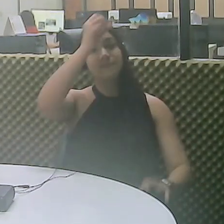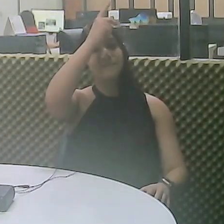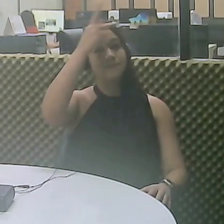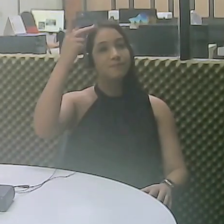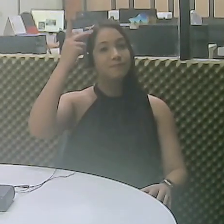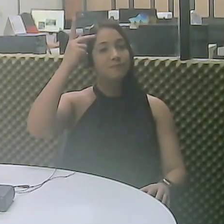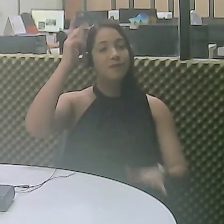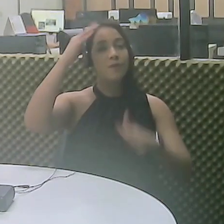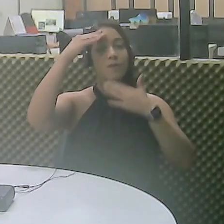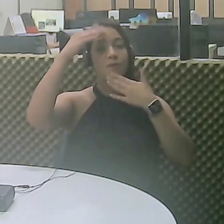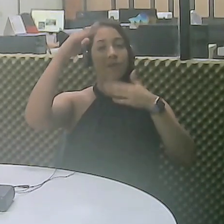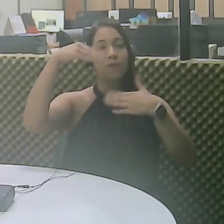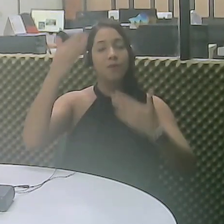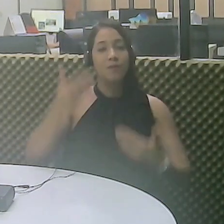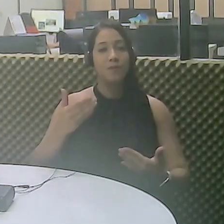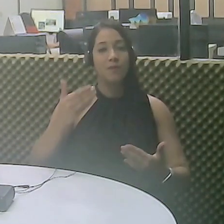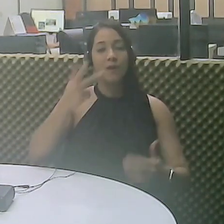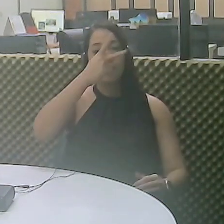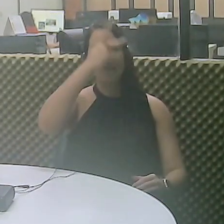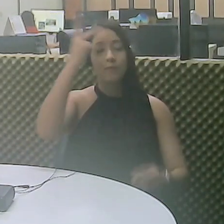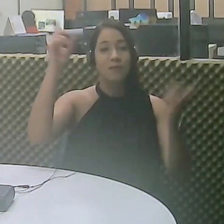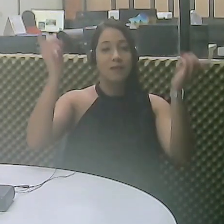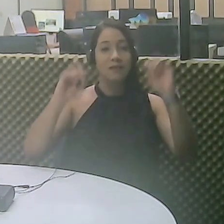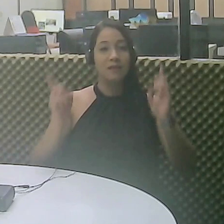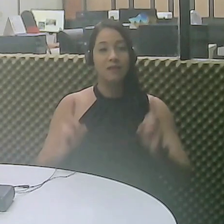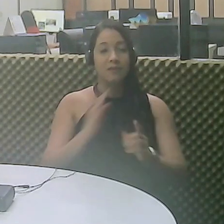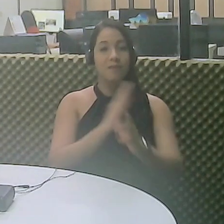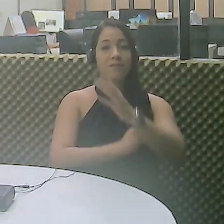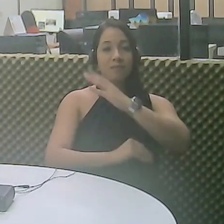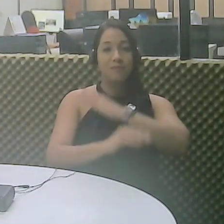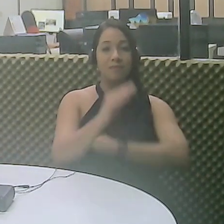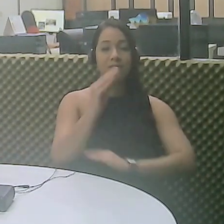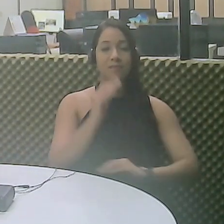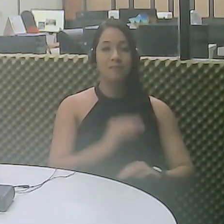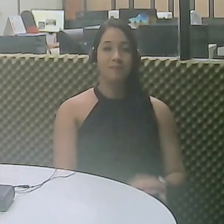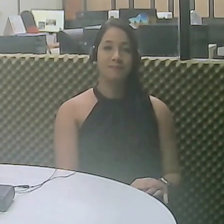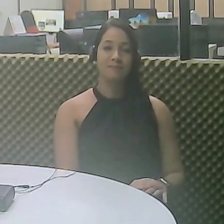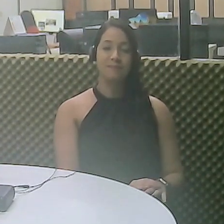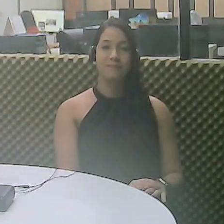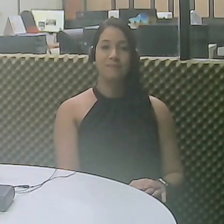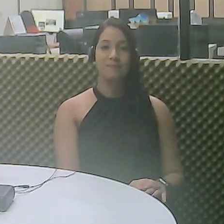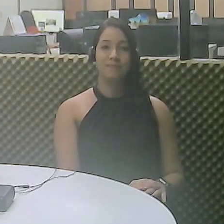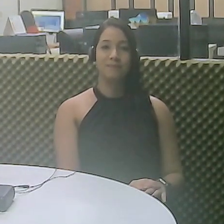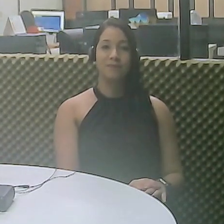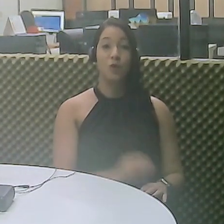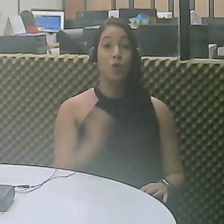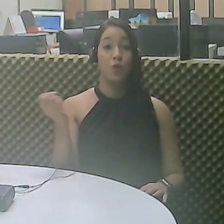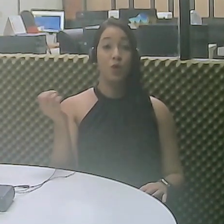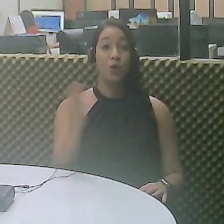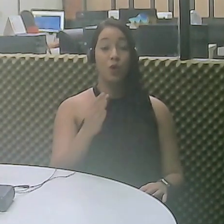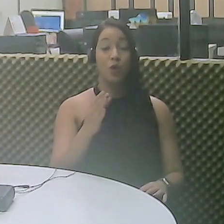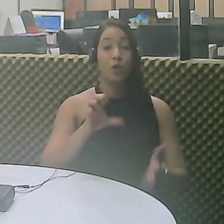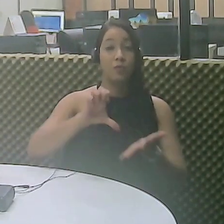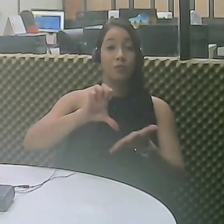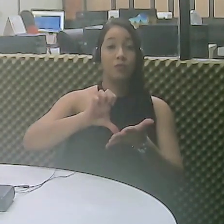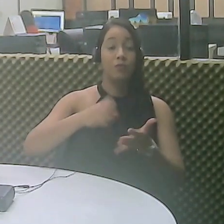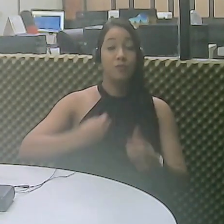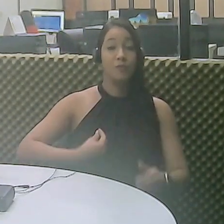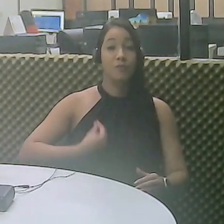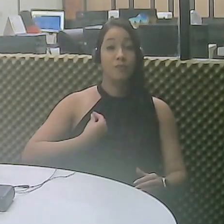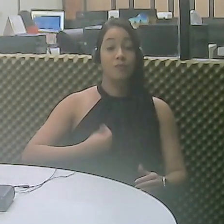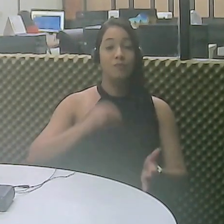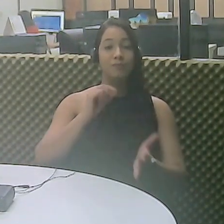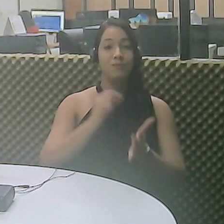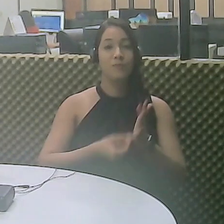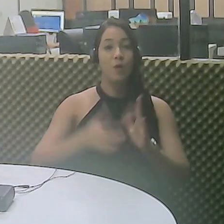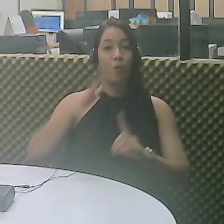Prefeitura homenageia pessoas com deficiência e para atletas. Tem novo ponto presencial para cadastro